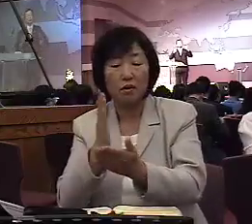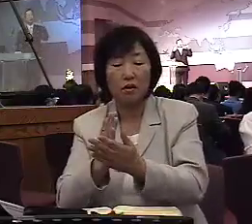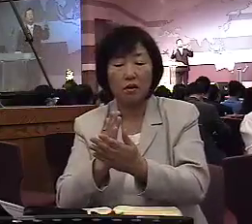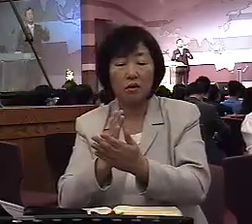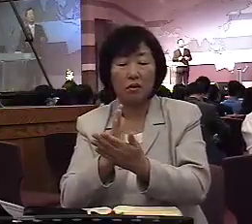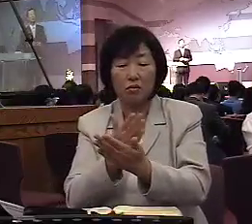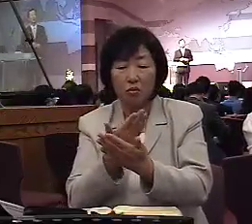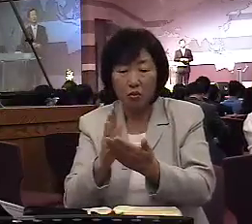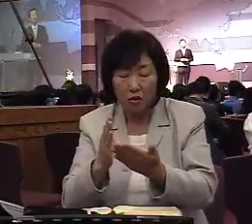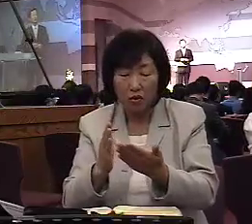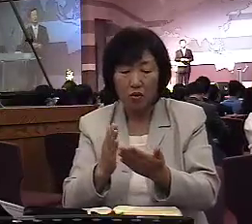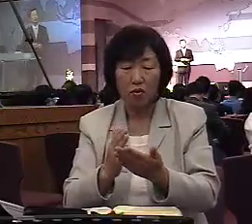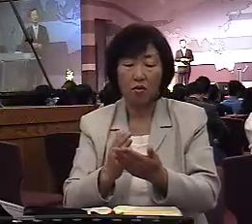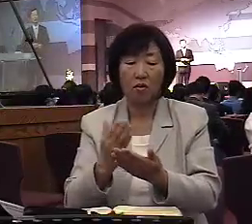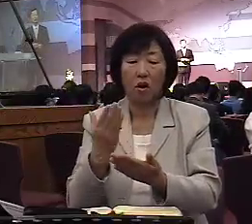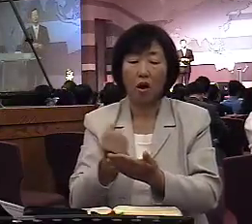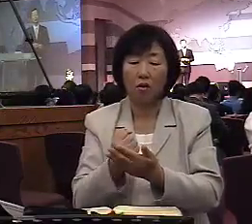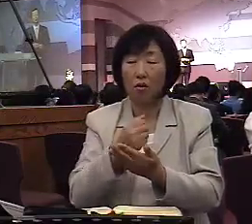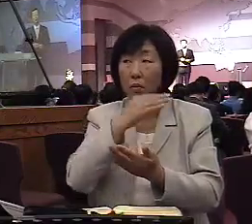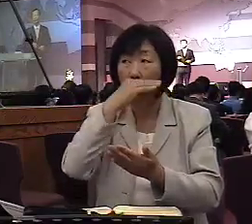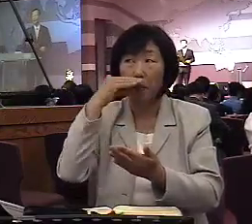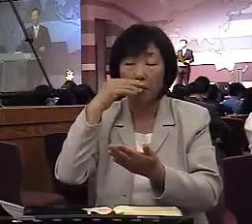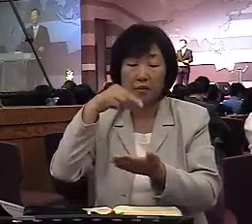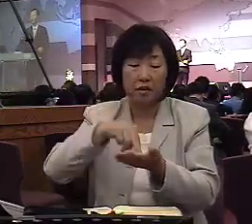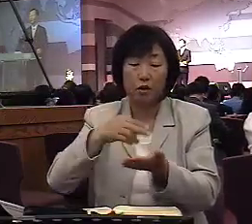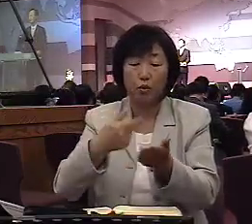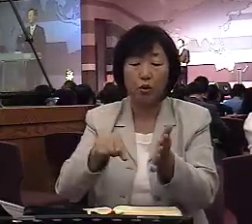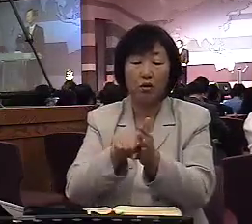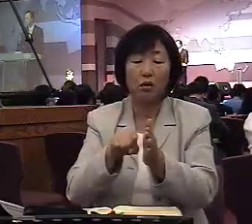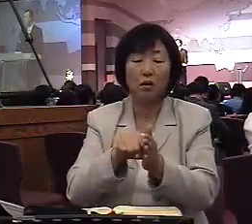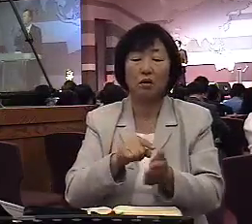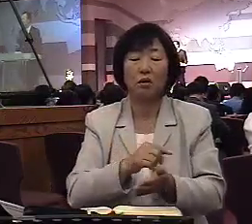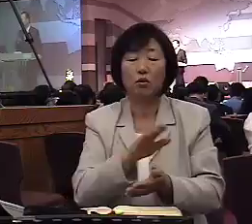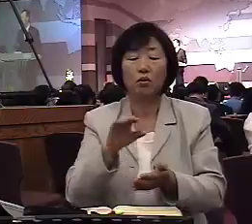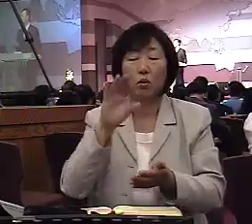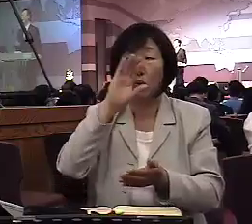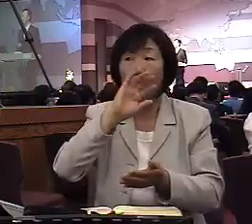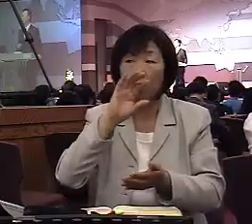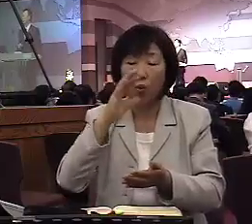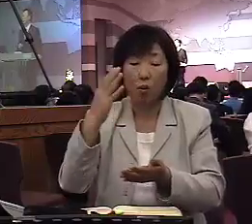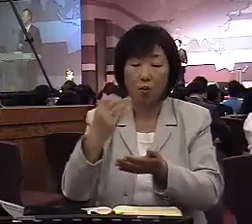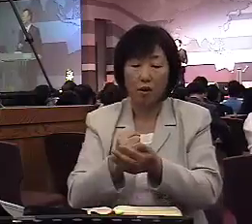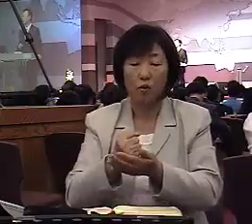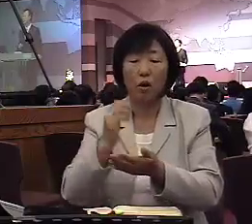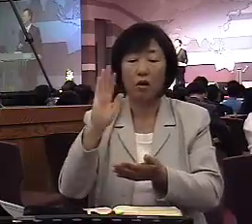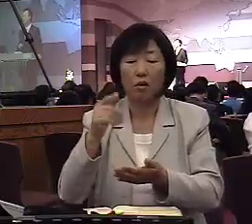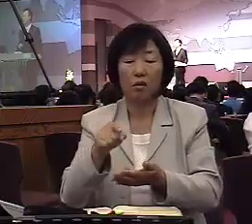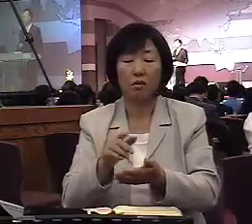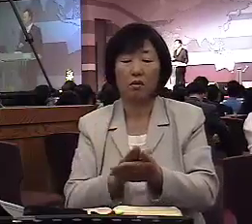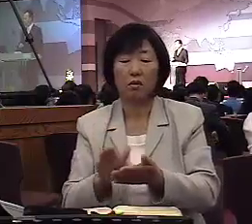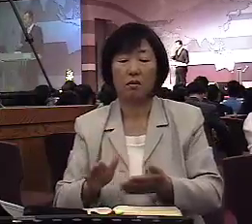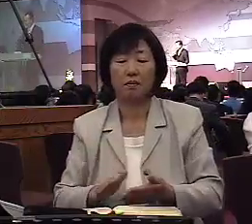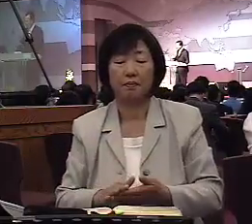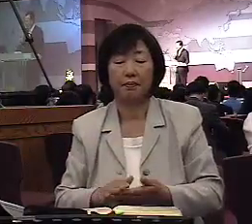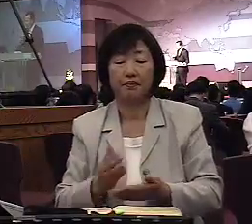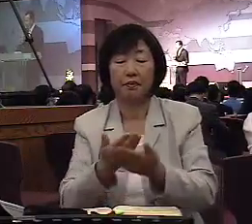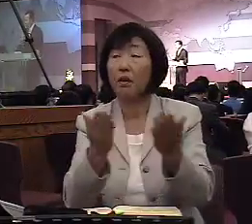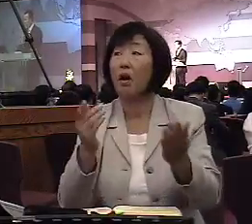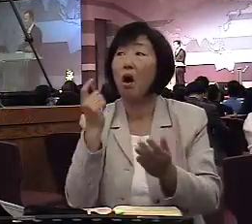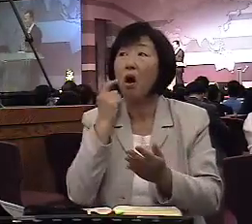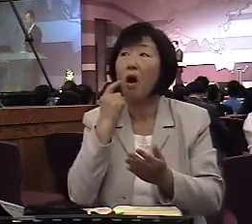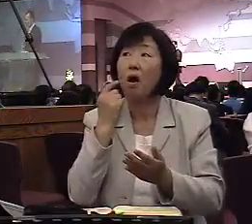분별력을 가지고 바로 서기 위해서 우리는 훈련을 받아야 된다는 것이에요. 여러분이